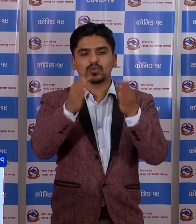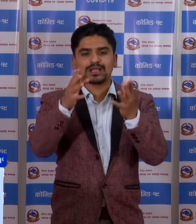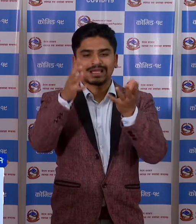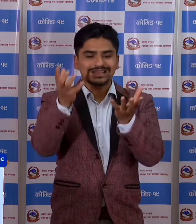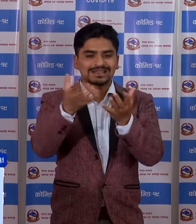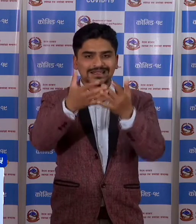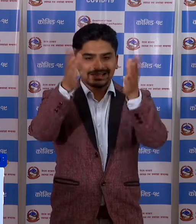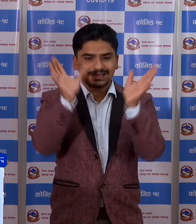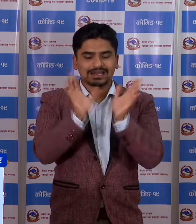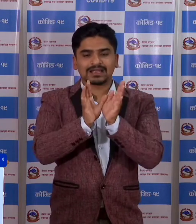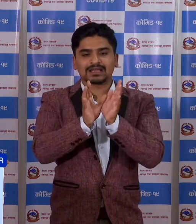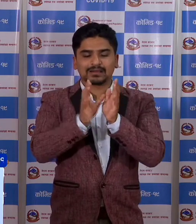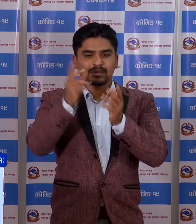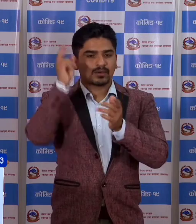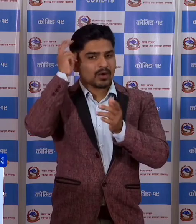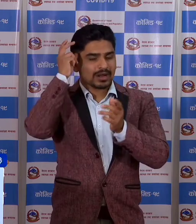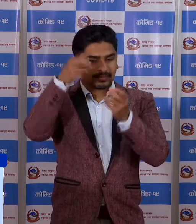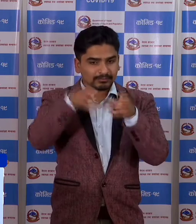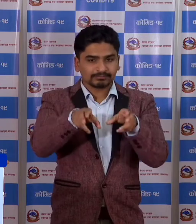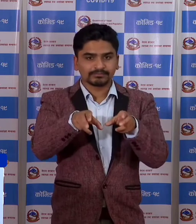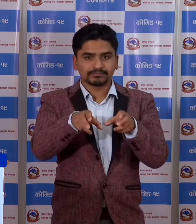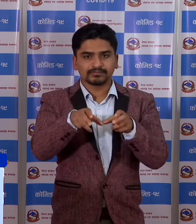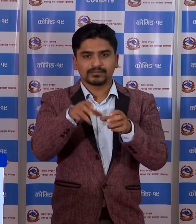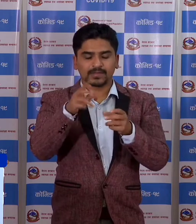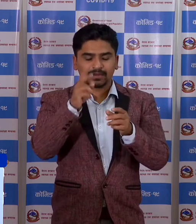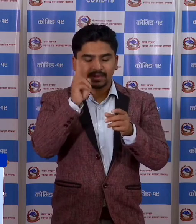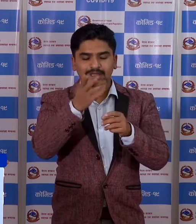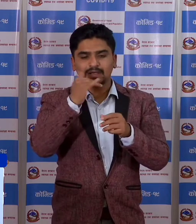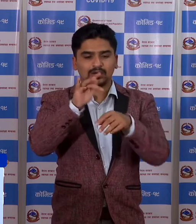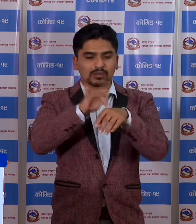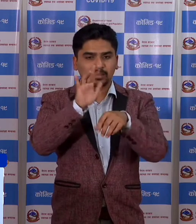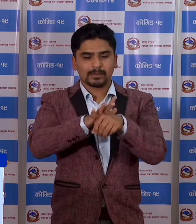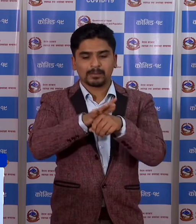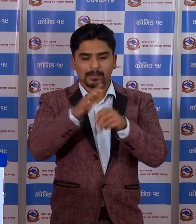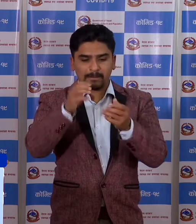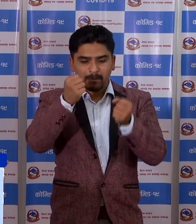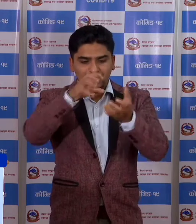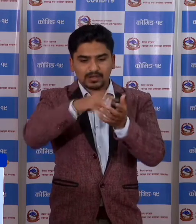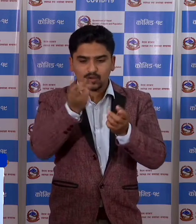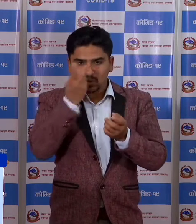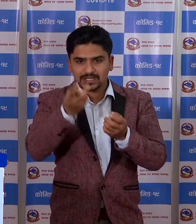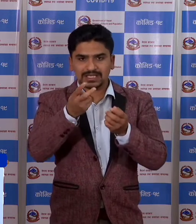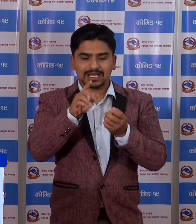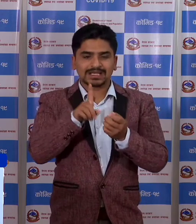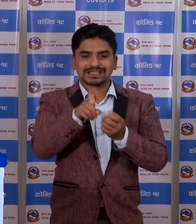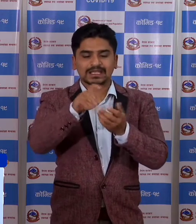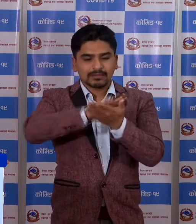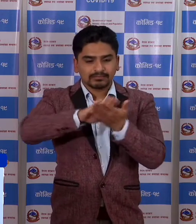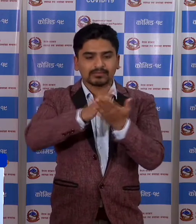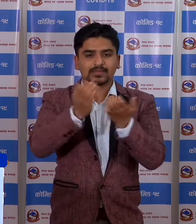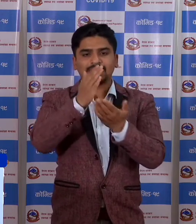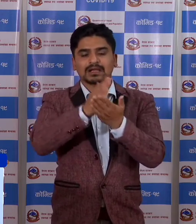पारी वृद्धि विकास हुने भएकोले तत्कालै लामखुट्टेको वासस्थान खोज तथा लार्वा नष्ट गर्ने